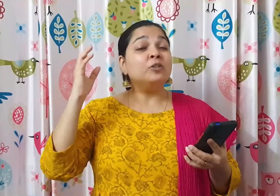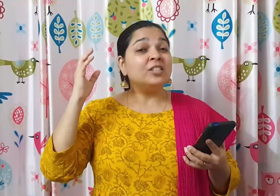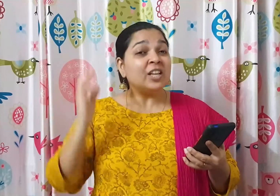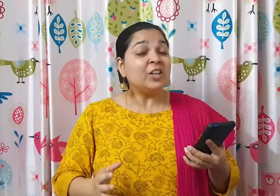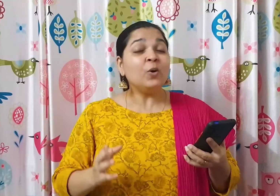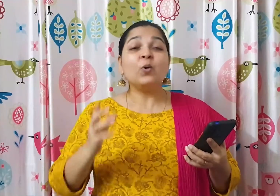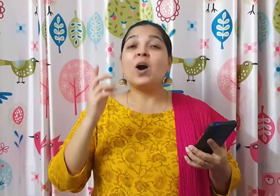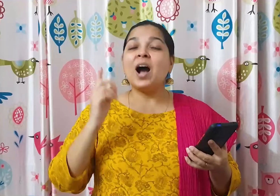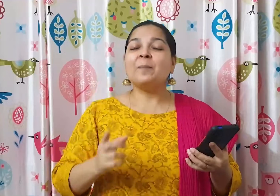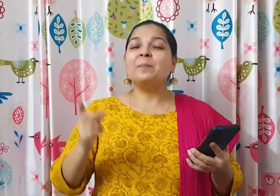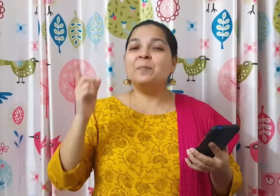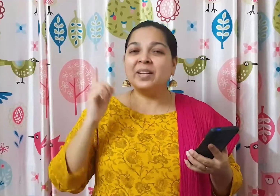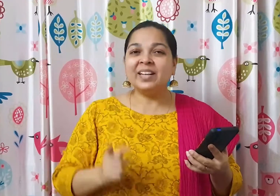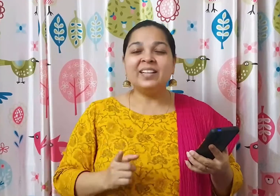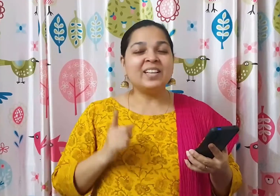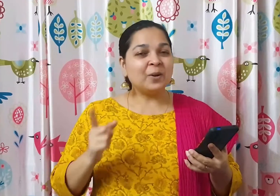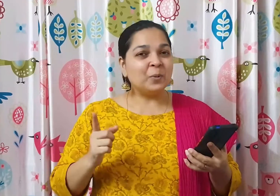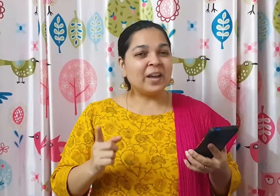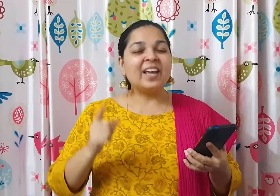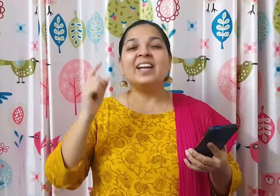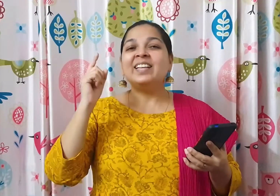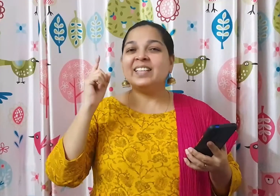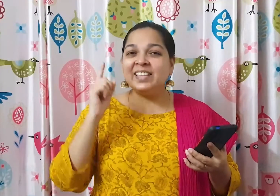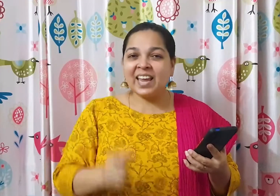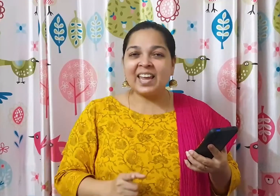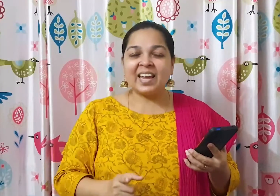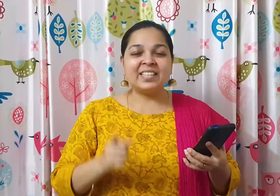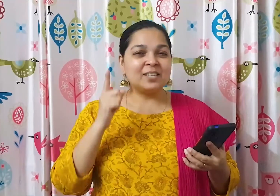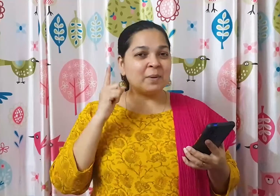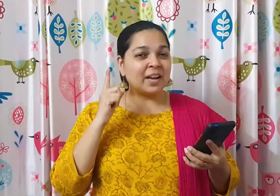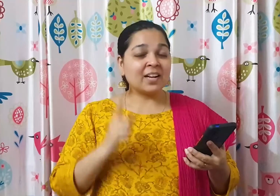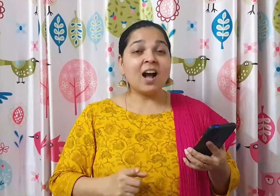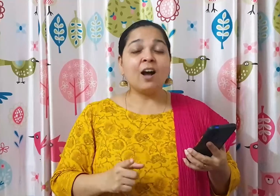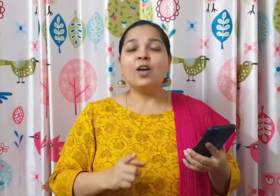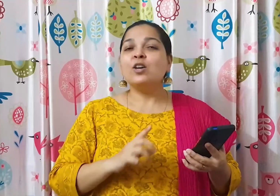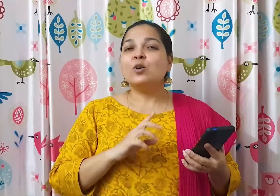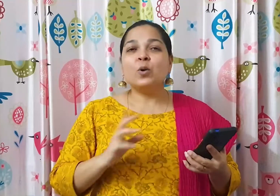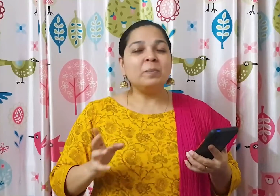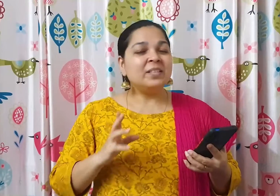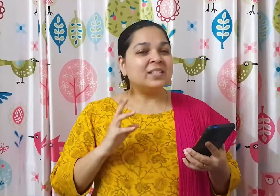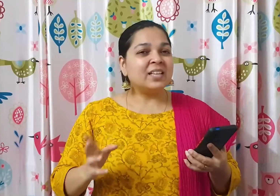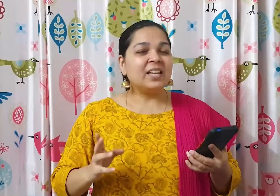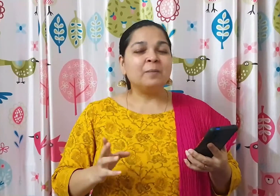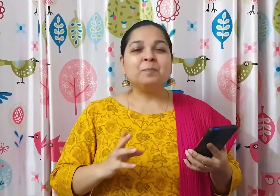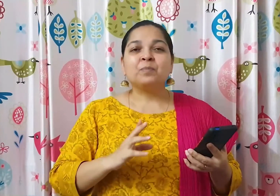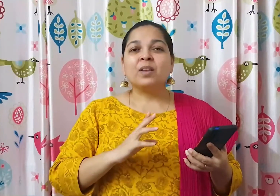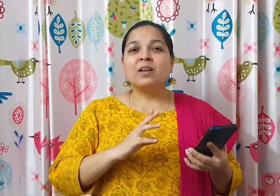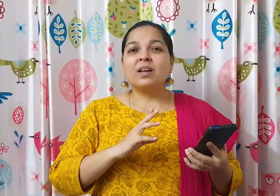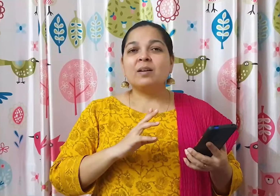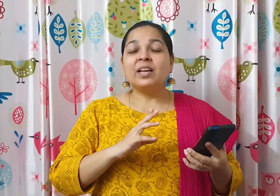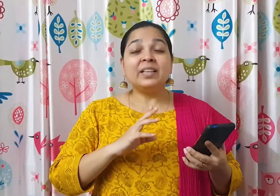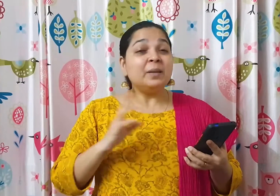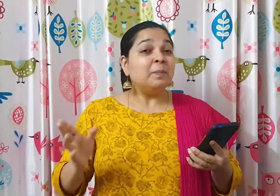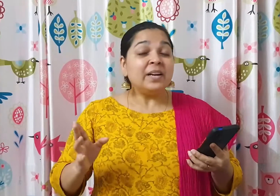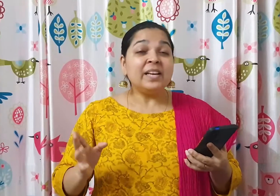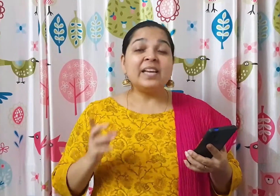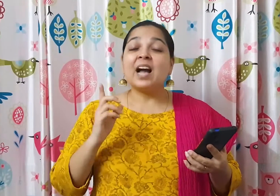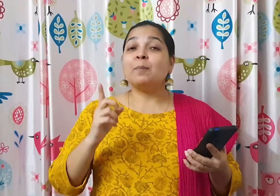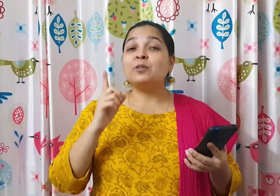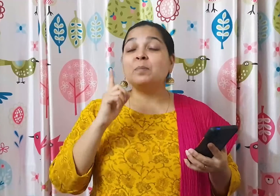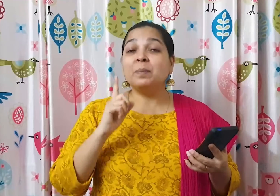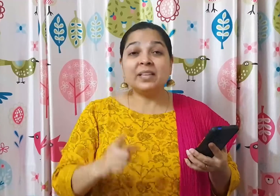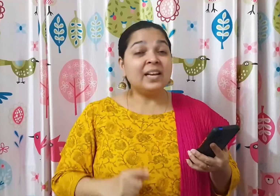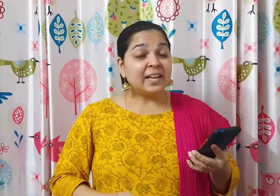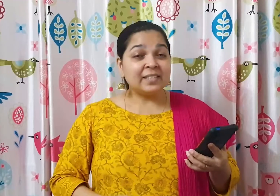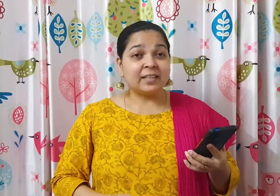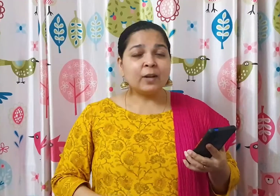কোনো পৰিস্থিতি নাই বা এনে কোনো ধৰণৰ সপোন নাই যিটো সলনি হ'ব নোৱাৰে বা সপোন পূৰণ হ'ব নোৱাৰে। প্ৰতিটো